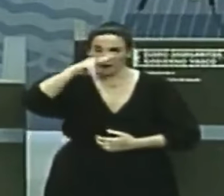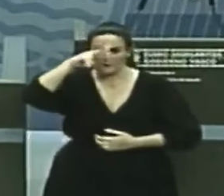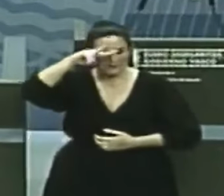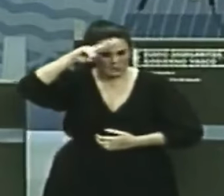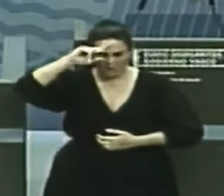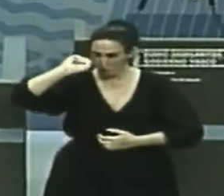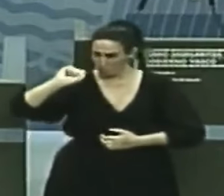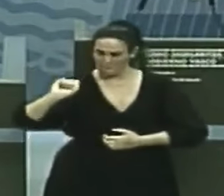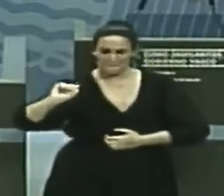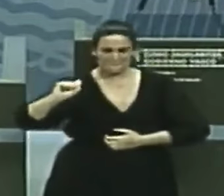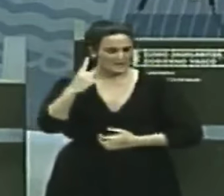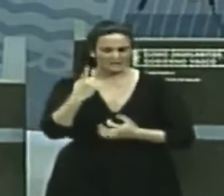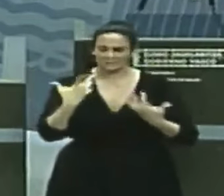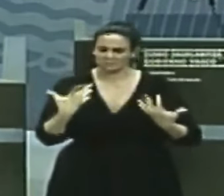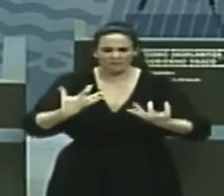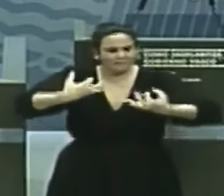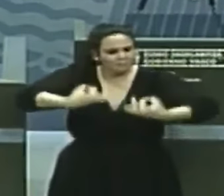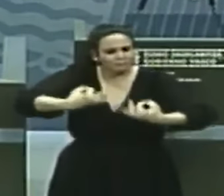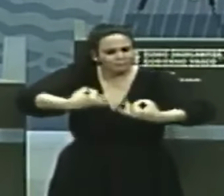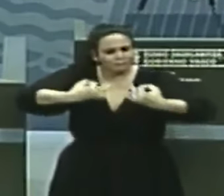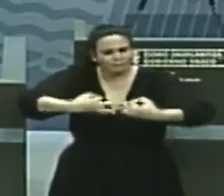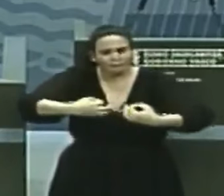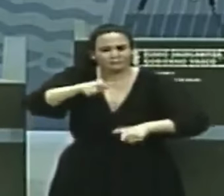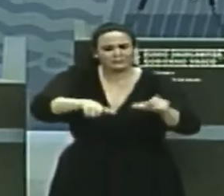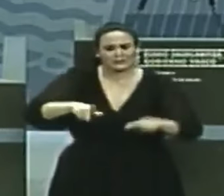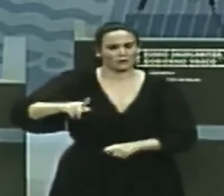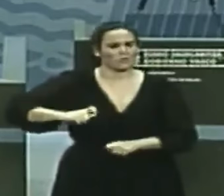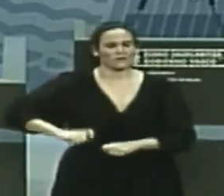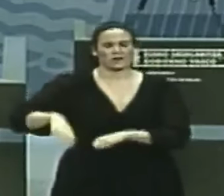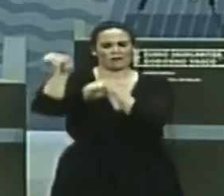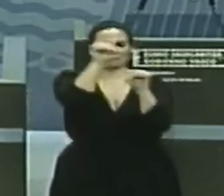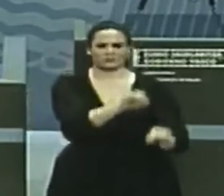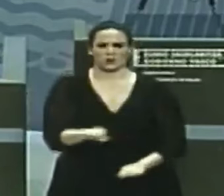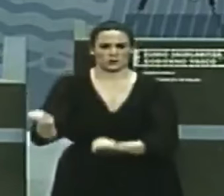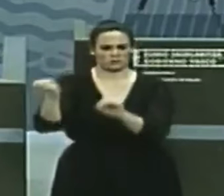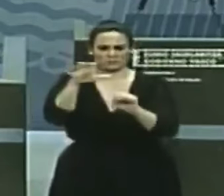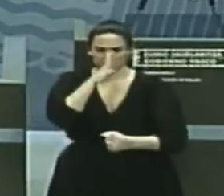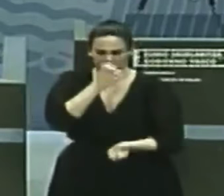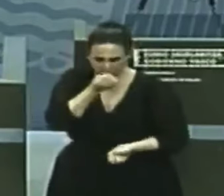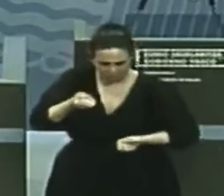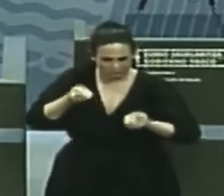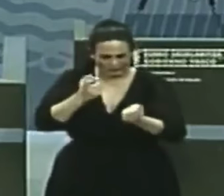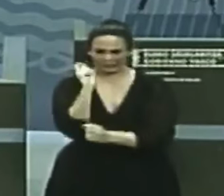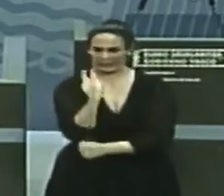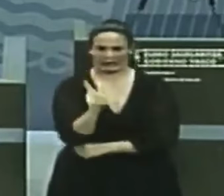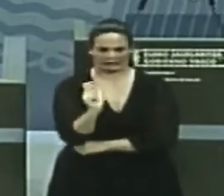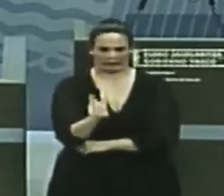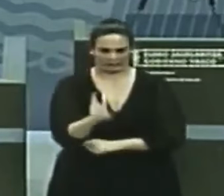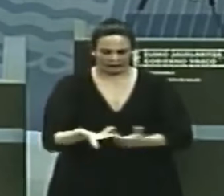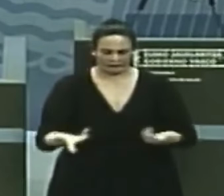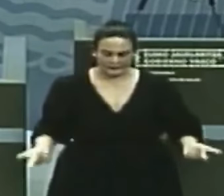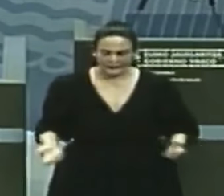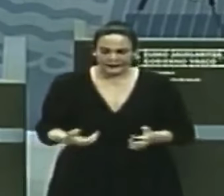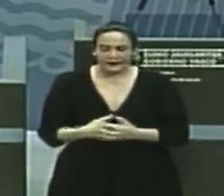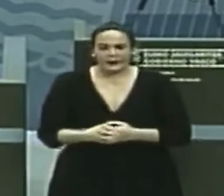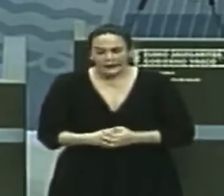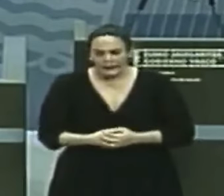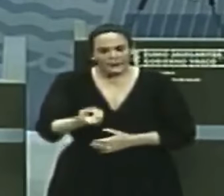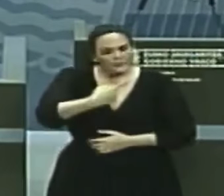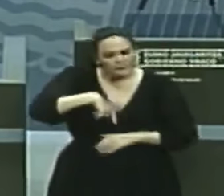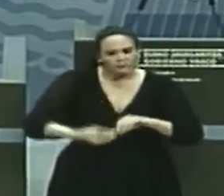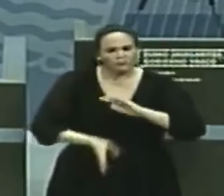momento ha sido garantizar la protección del personal sanitario como no puede ser de otra manera y así lo hemos manifestado en determinadas ocasiones seguimos